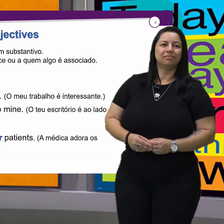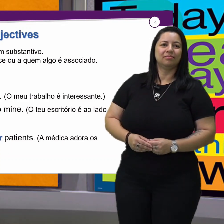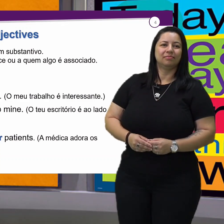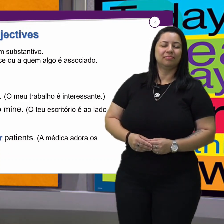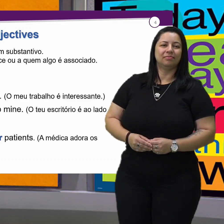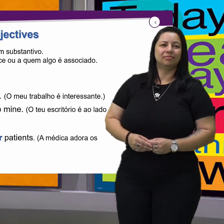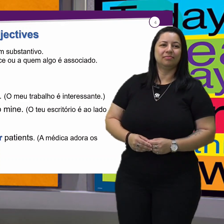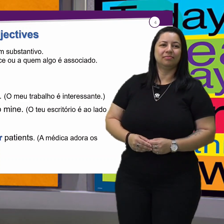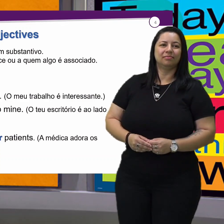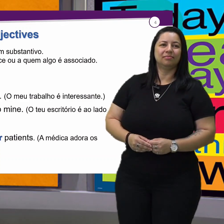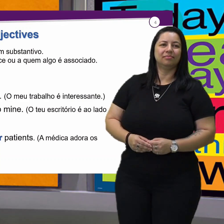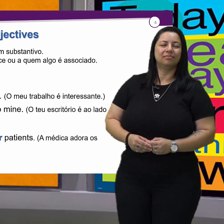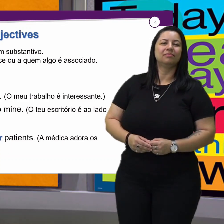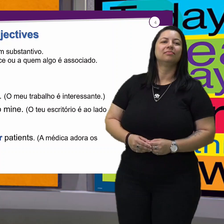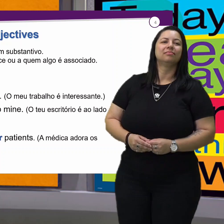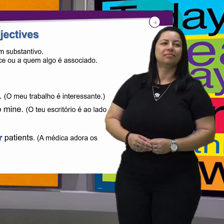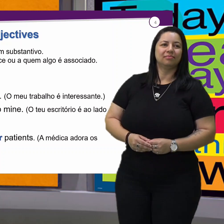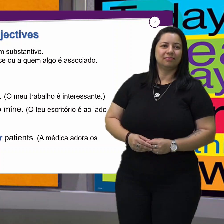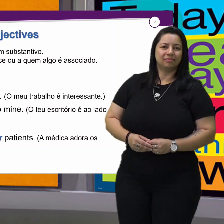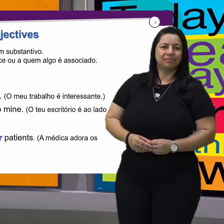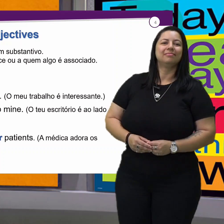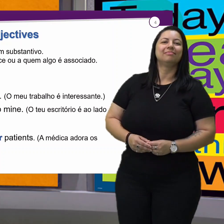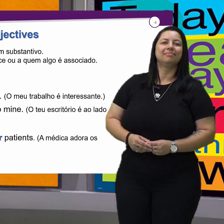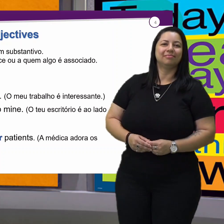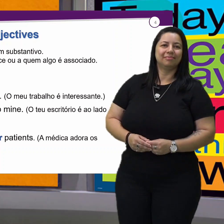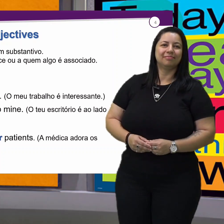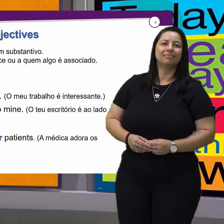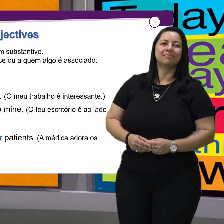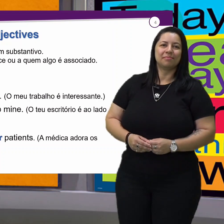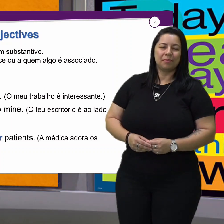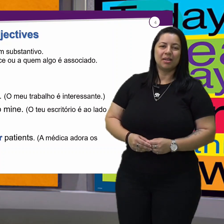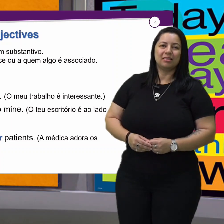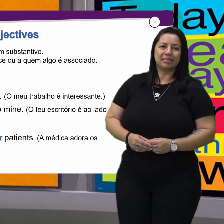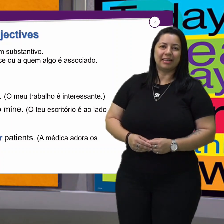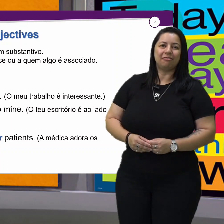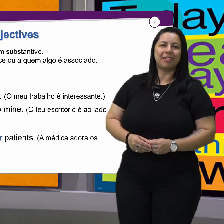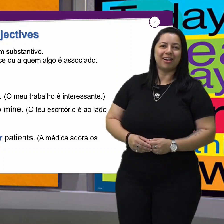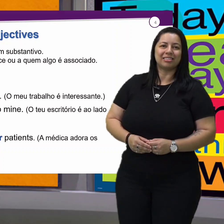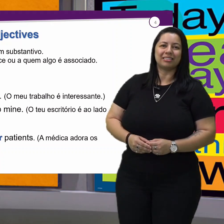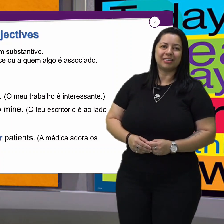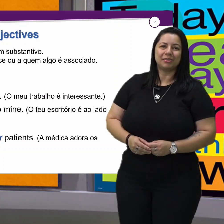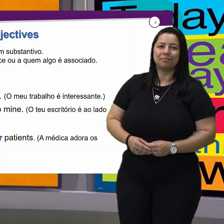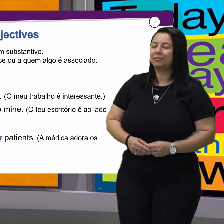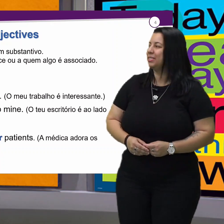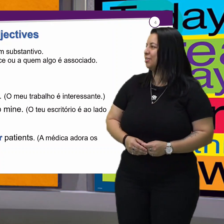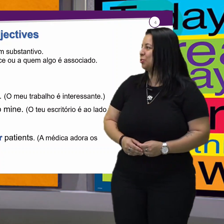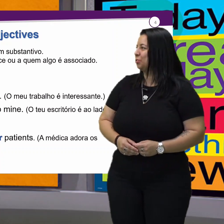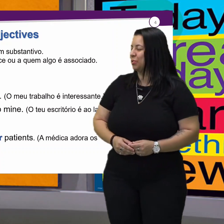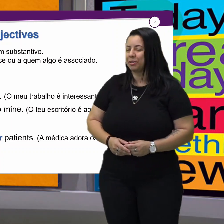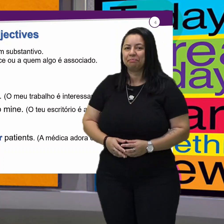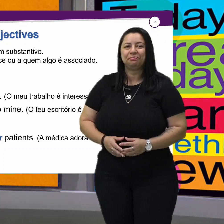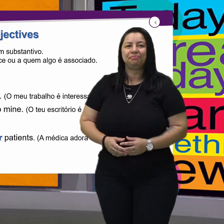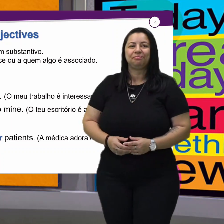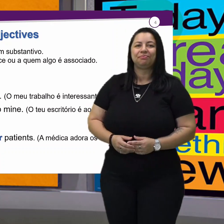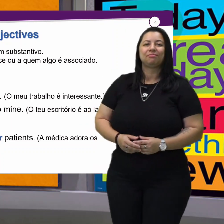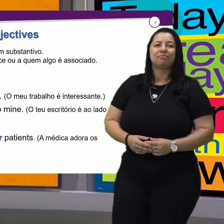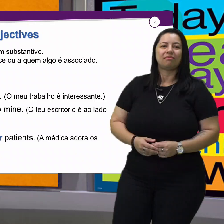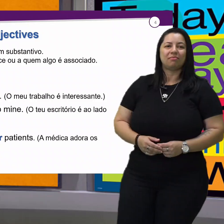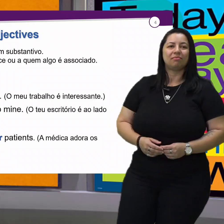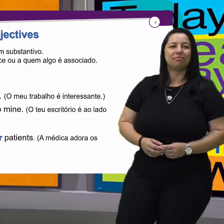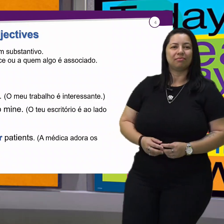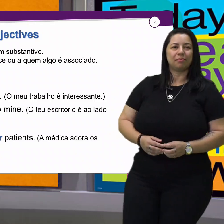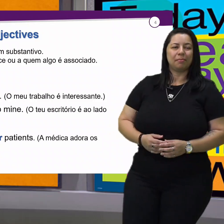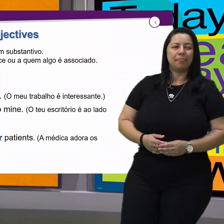ser usados sempre antes de um substantivo, tu já tem uma ideia aí da posição dele Na e frase, de né? como vai Na ser. estrutura. Muito bem,